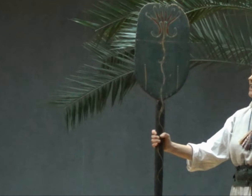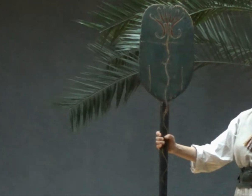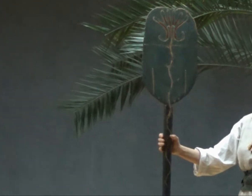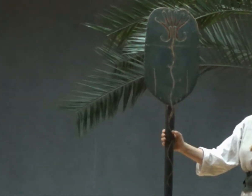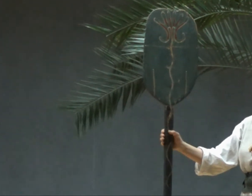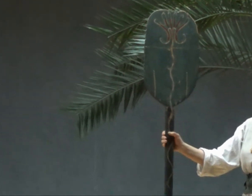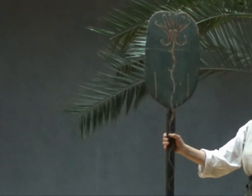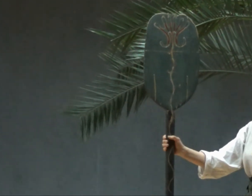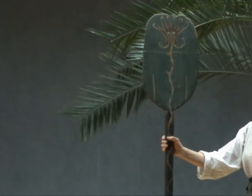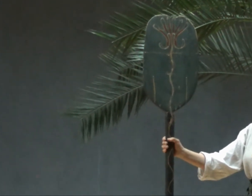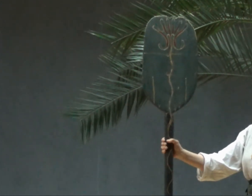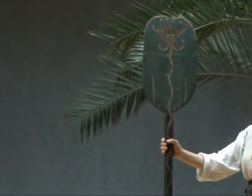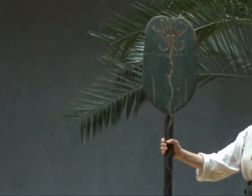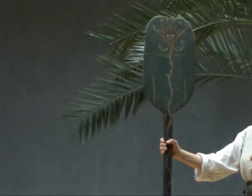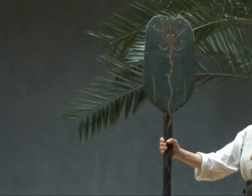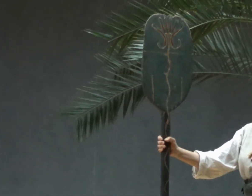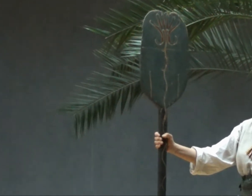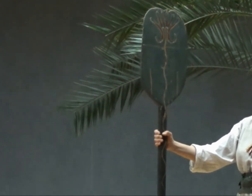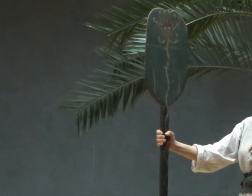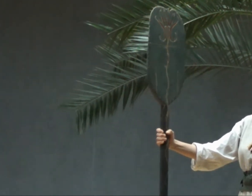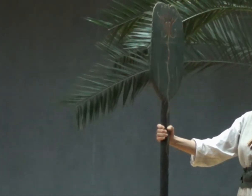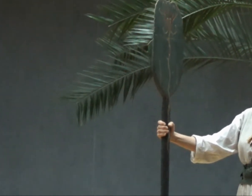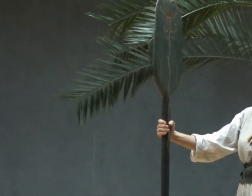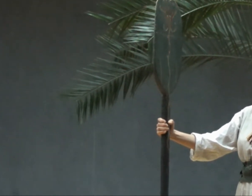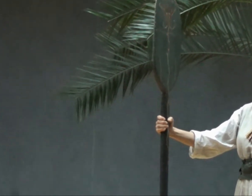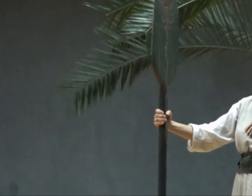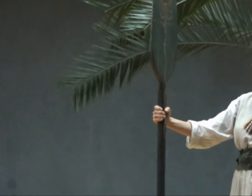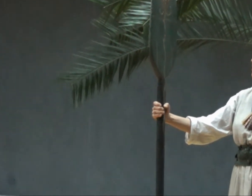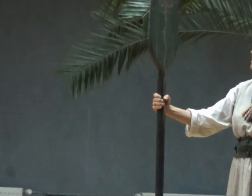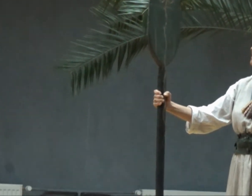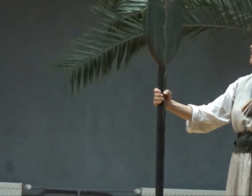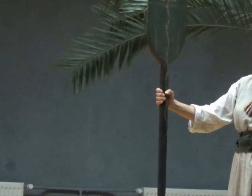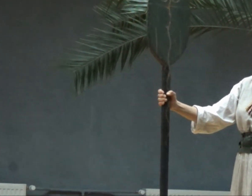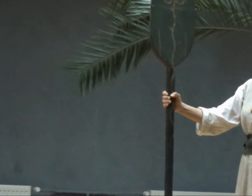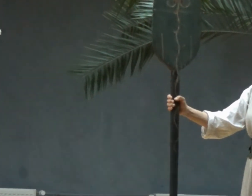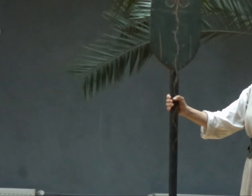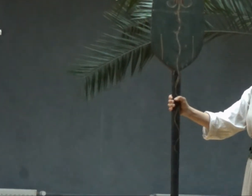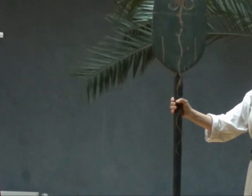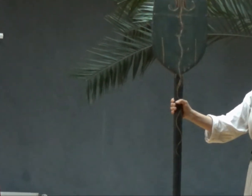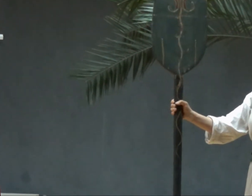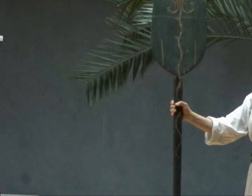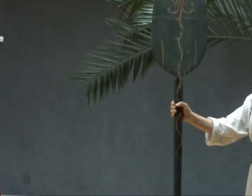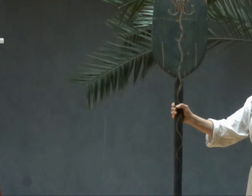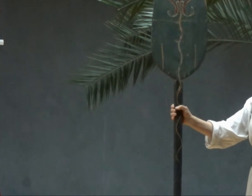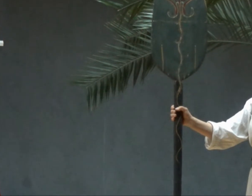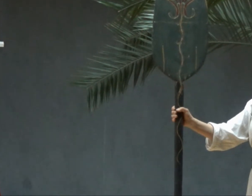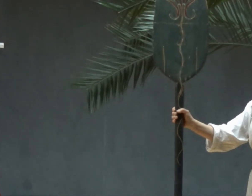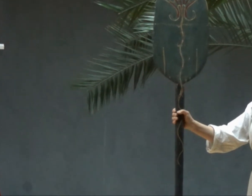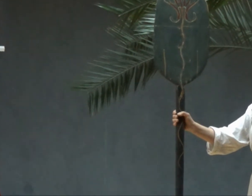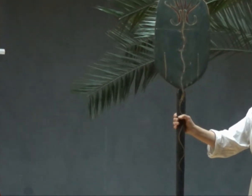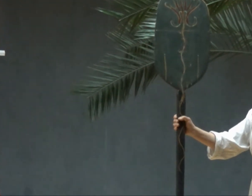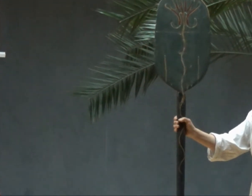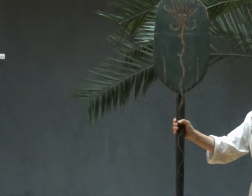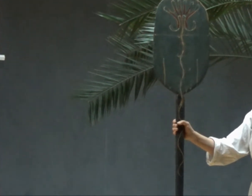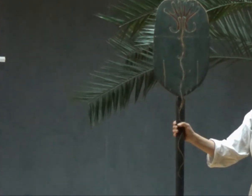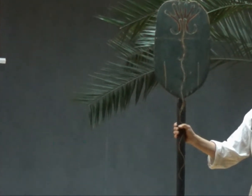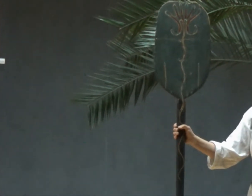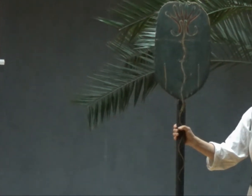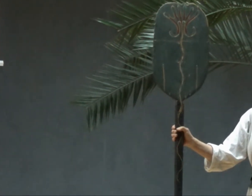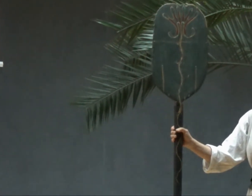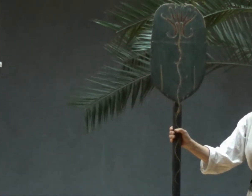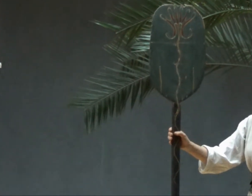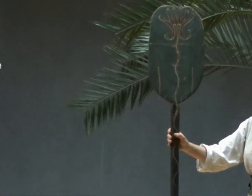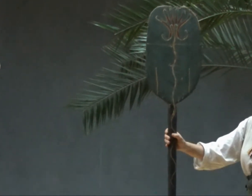Sveika, Eglė. Tai aš, tas pats žaltys, lindėjęs tavo maškinių rankovėje.